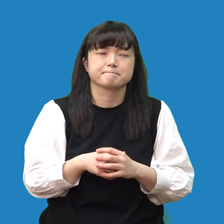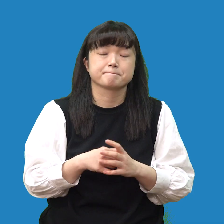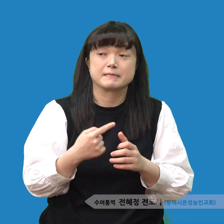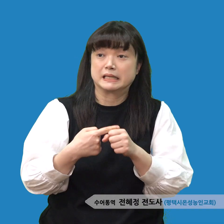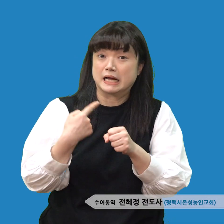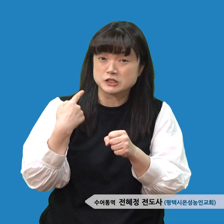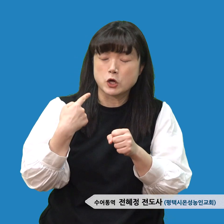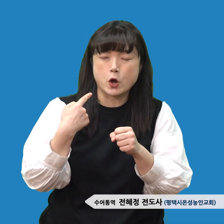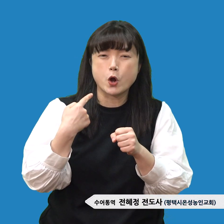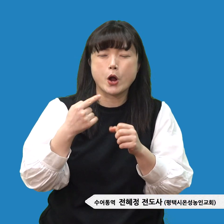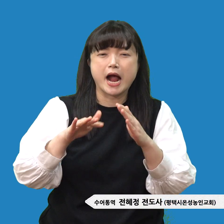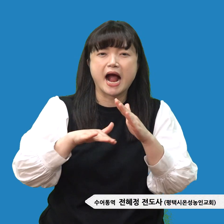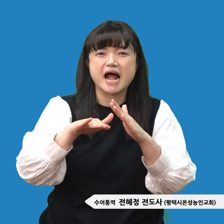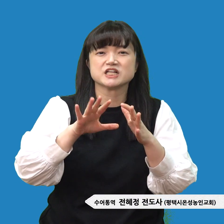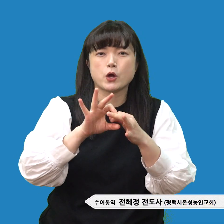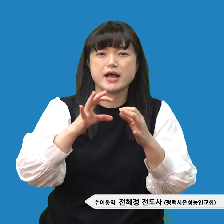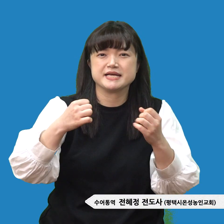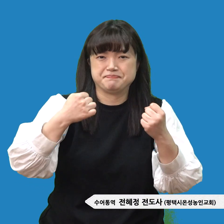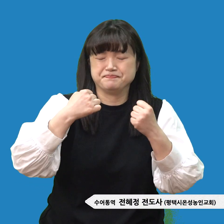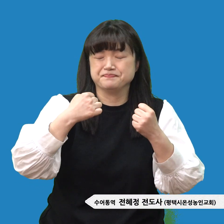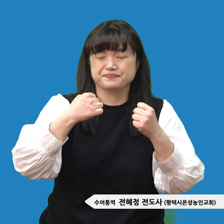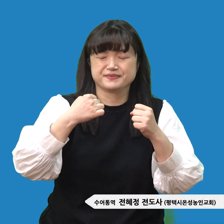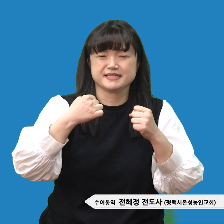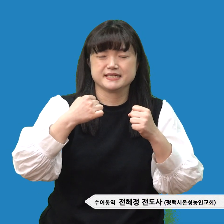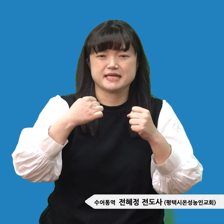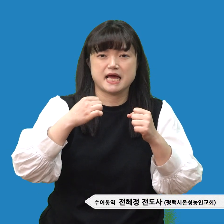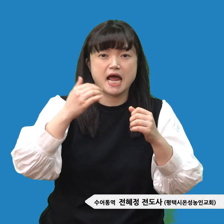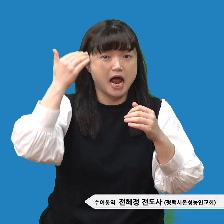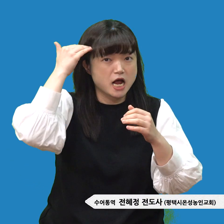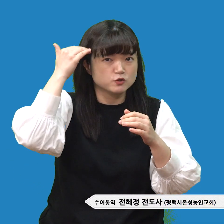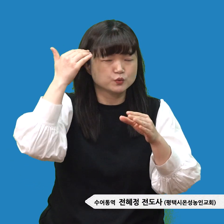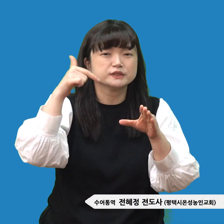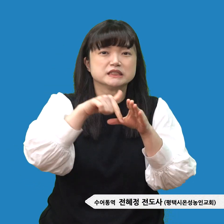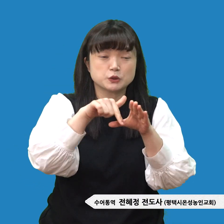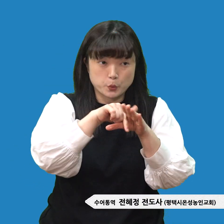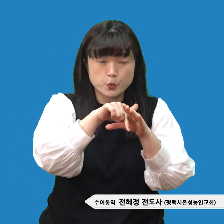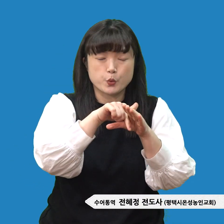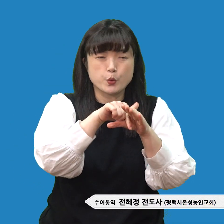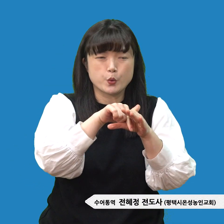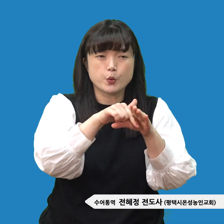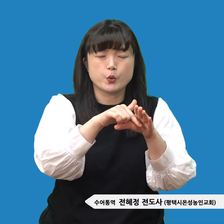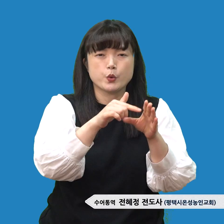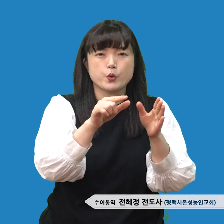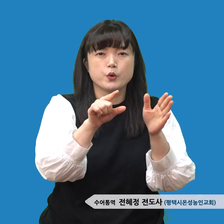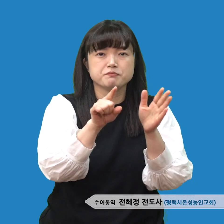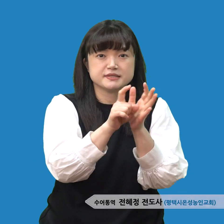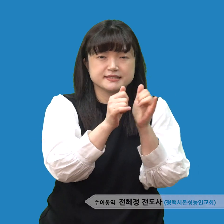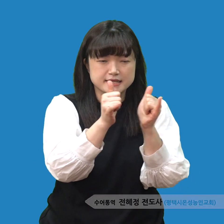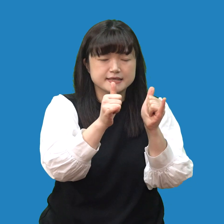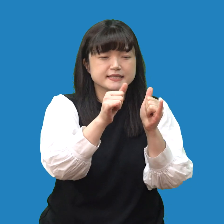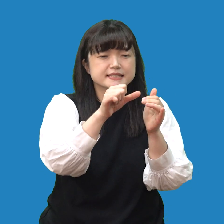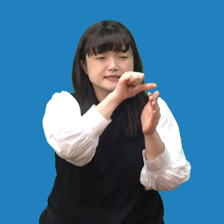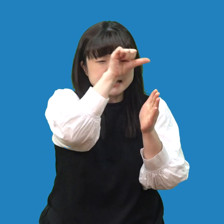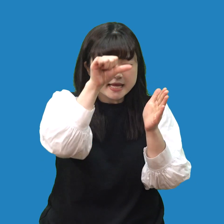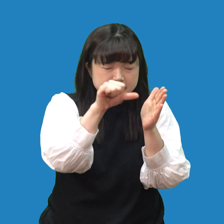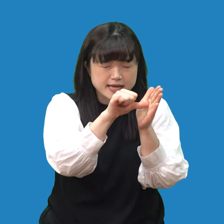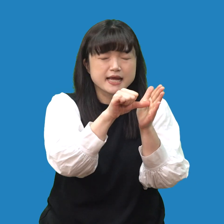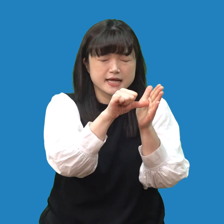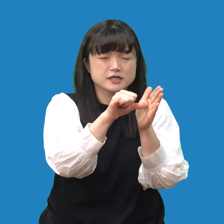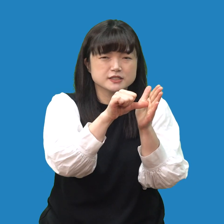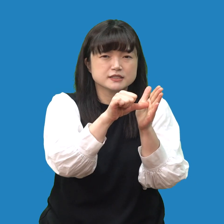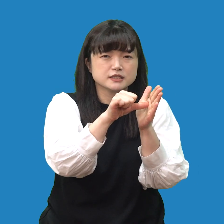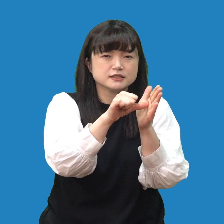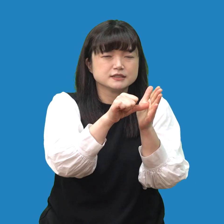작년 이 가정의 힘에서 우리 한국 개신교인 2,000명을 대상으로 생애 주기별